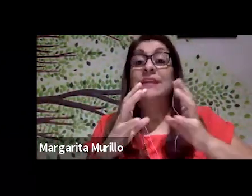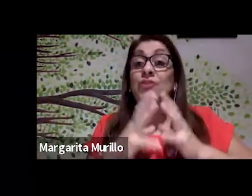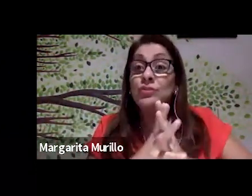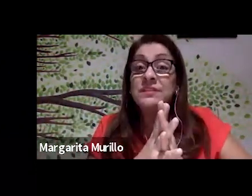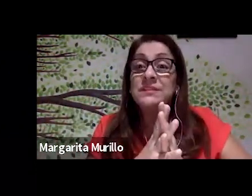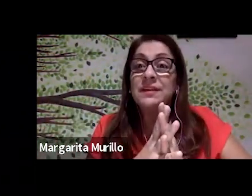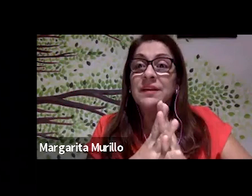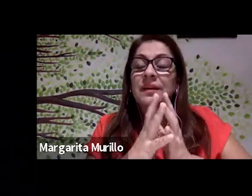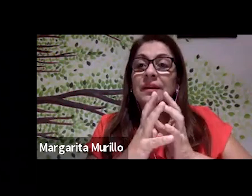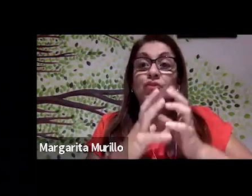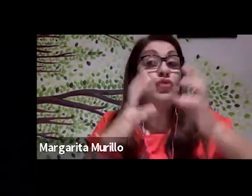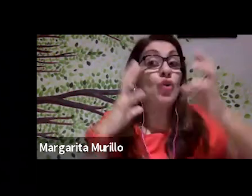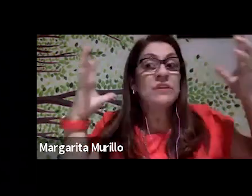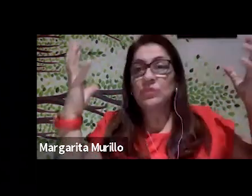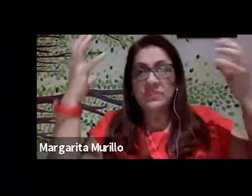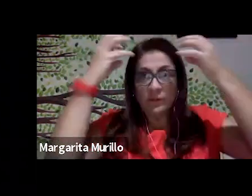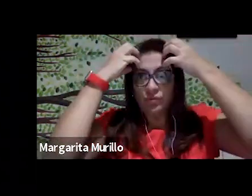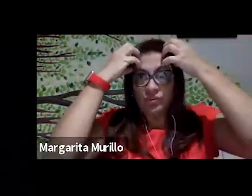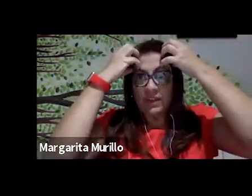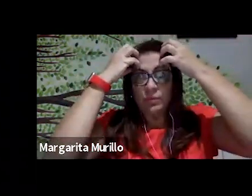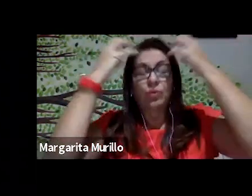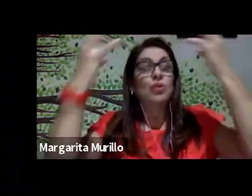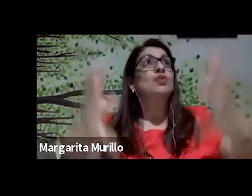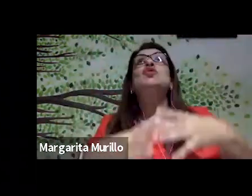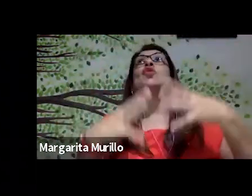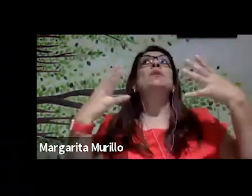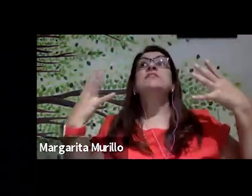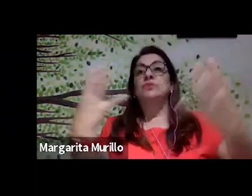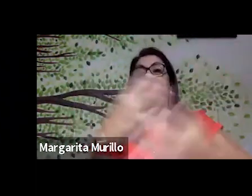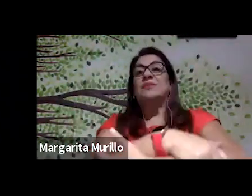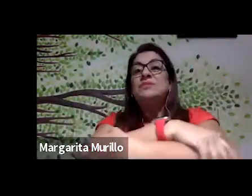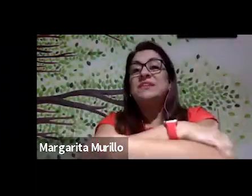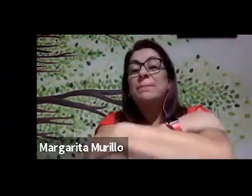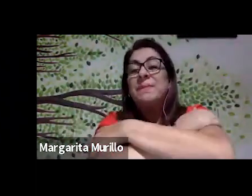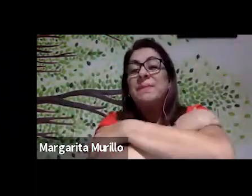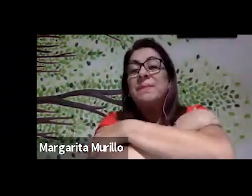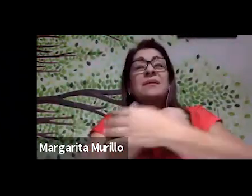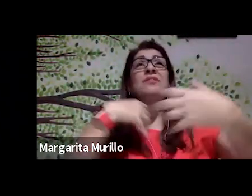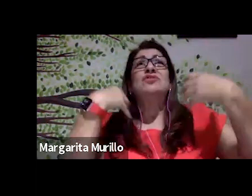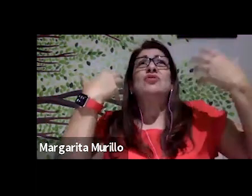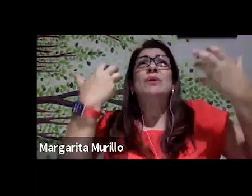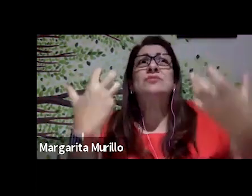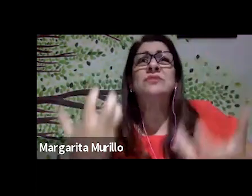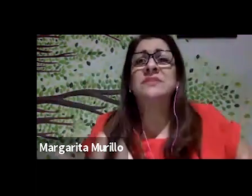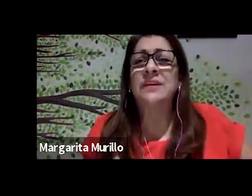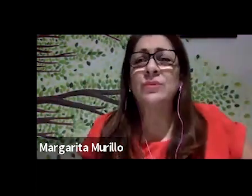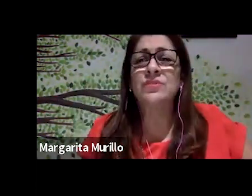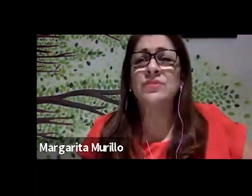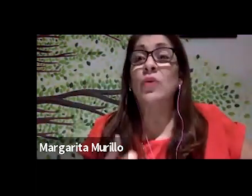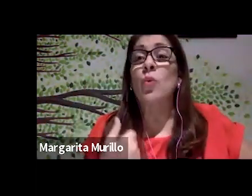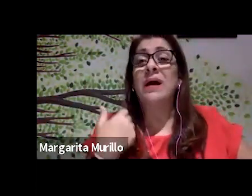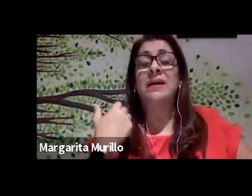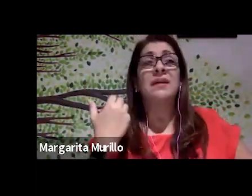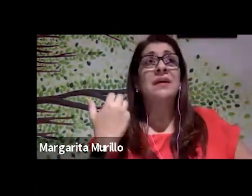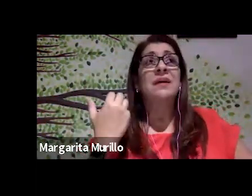entonces todo esto está en nuestro cerebro todo esto está en nuestra piel todo esto está